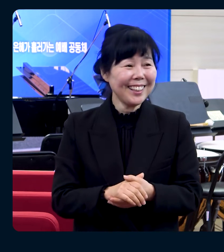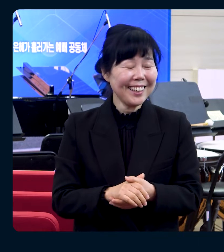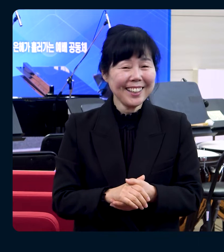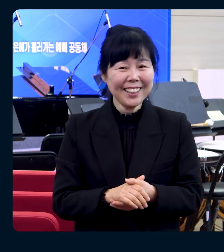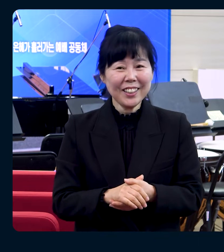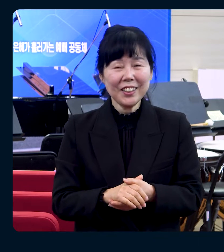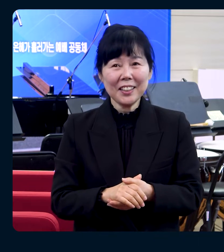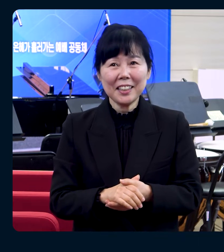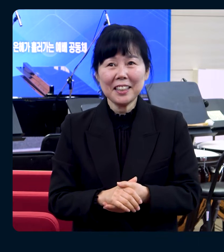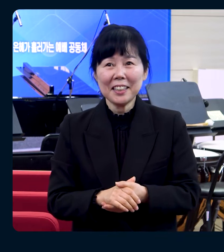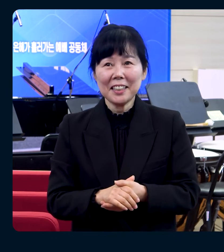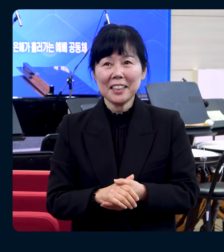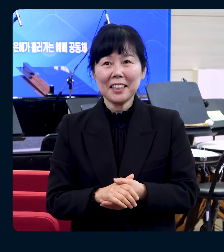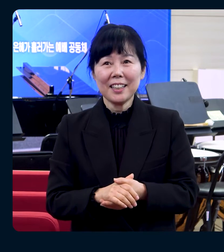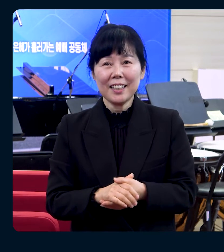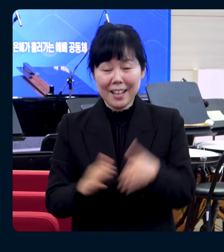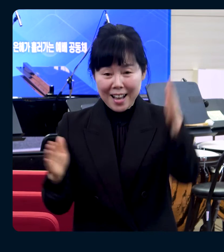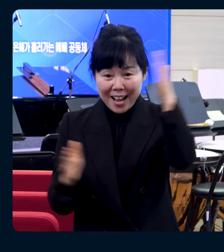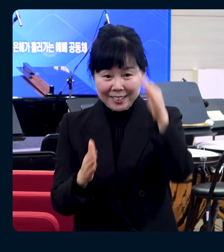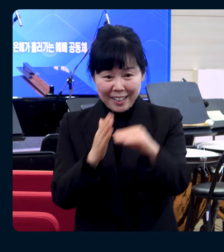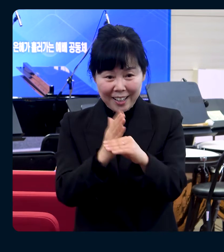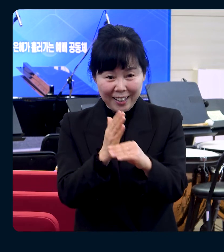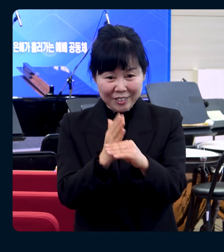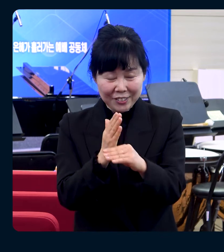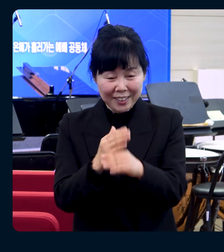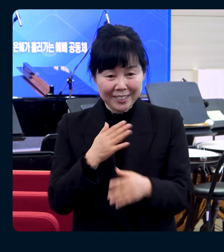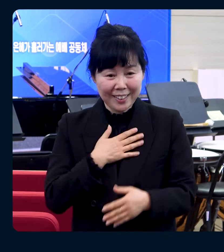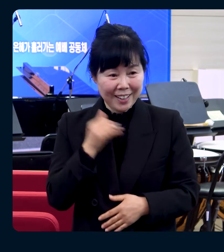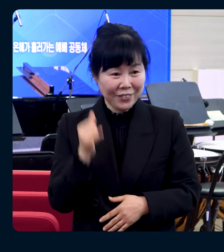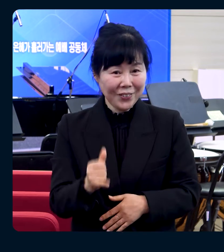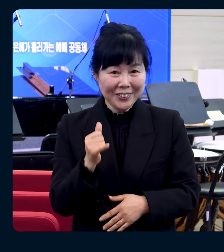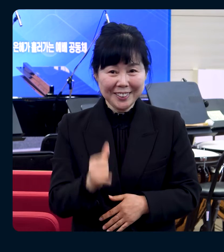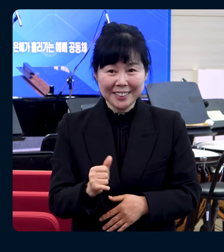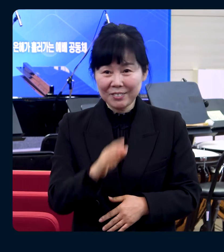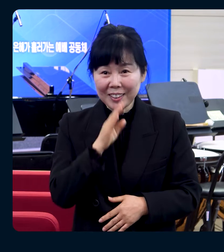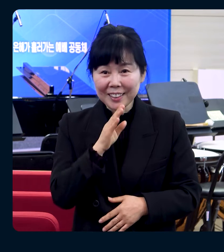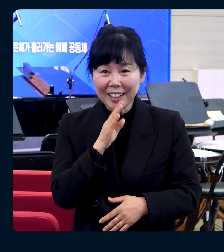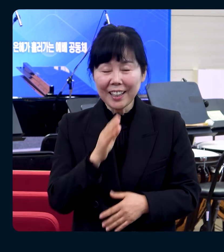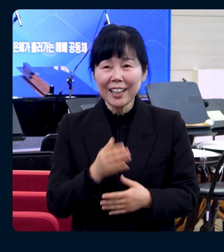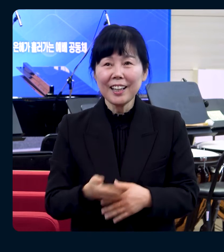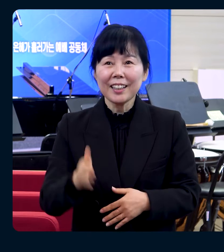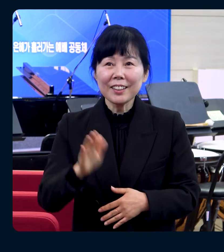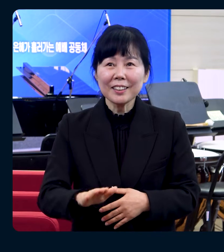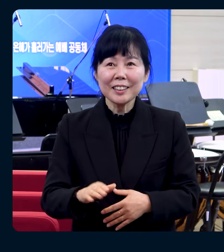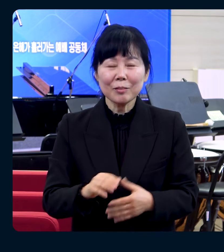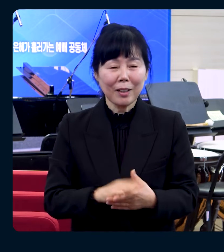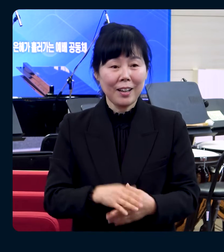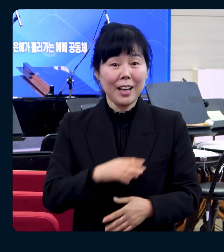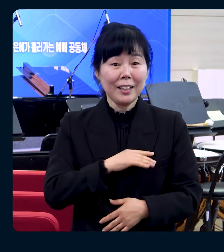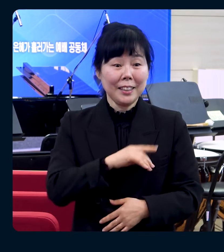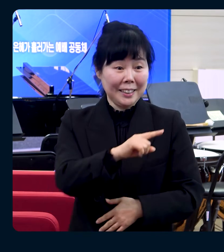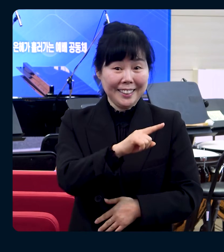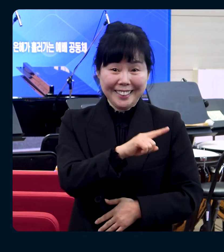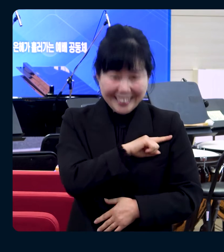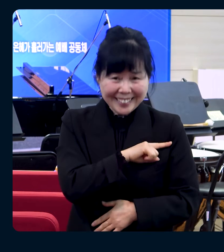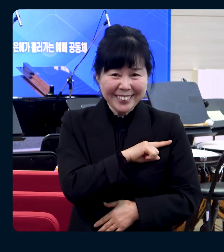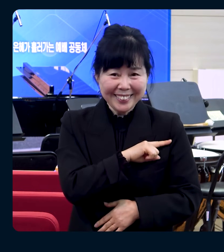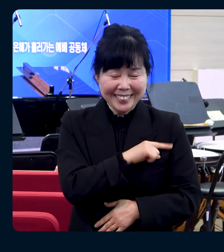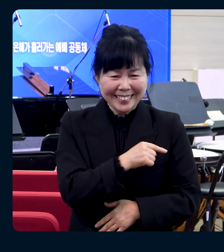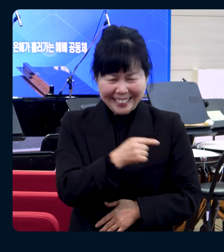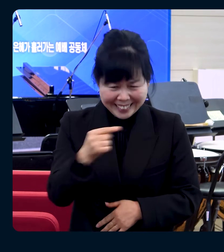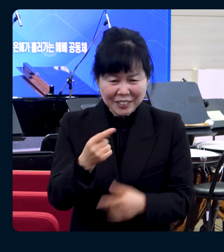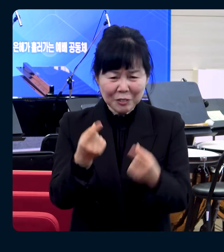그렇잖아요. 아니 상식으로 생각해보면 학교는 전체 중에 자기 꼴찌죠. 그렇죠? 맨 나중에 들어왔으니까. 그런데 산 거예요. 가장 1등보다 행복한 사람.